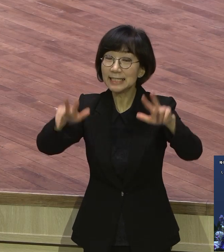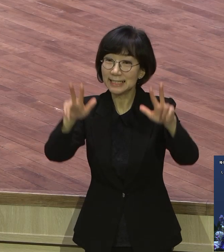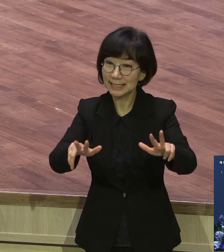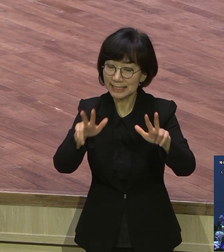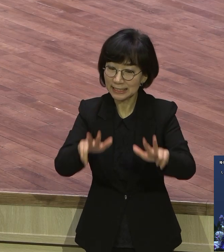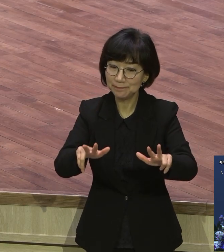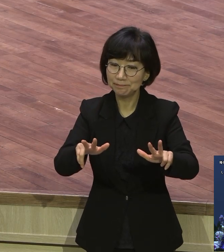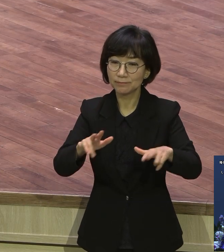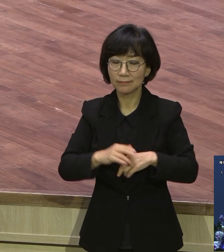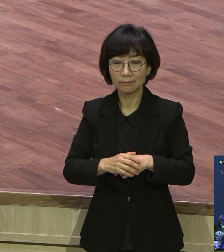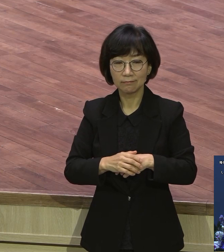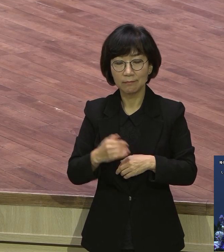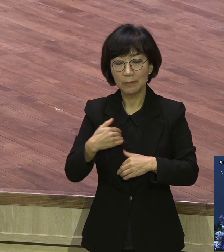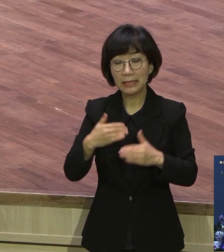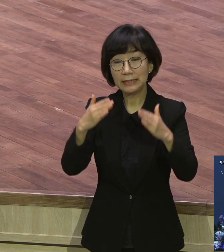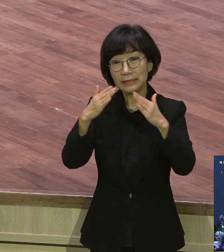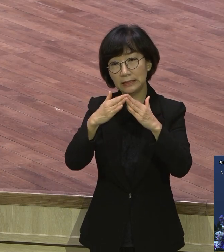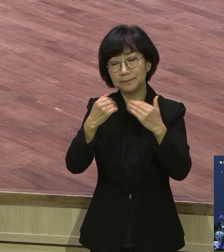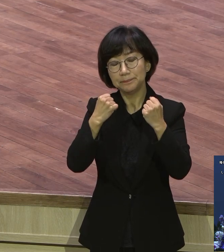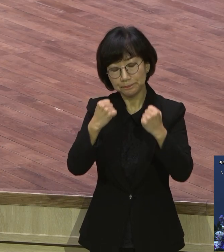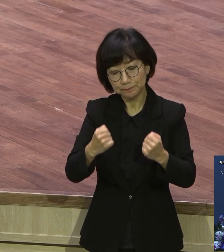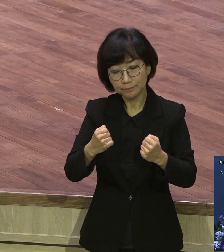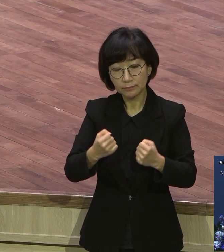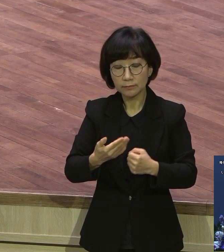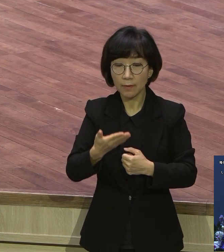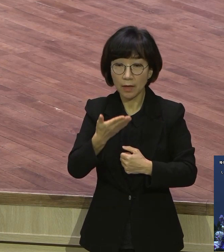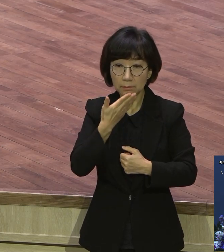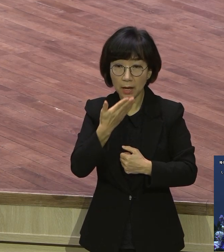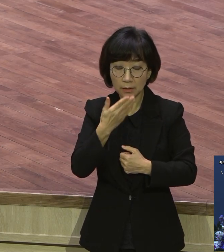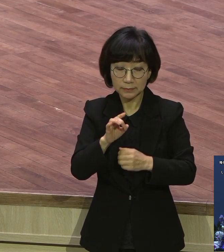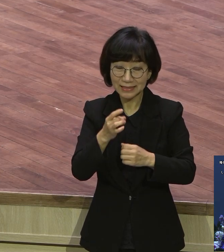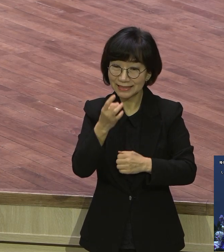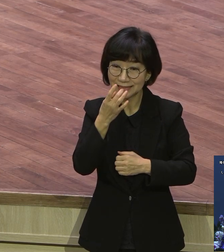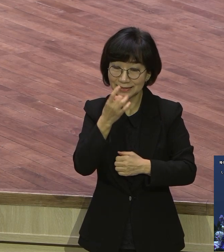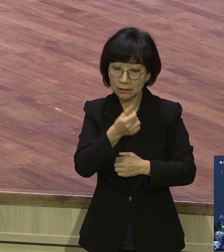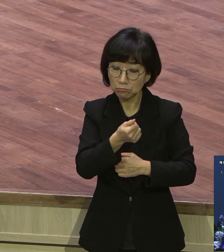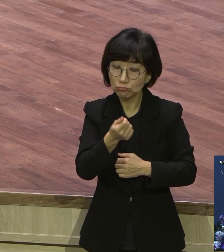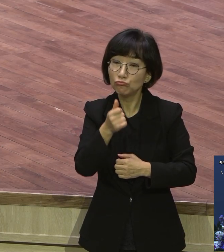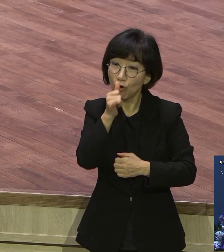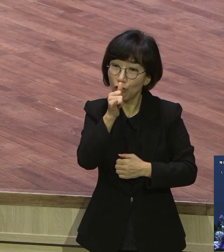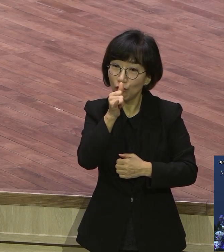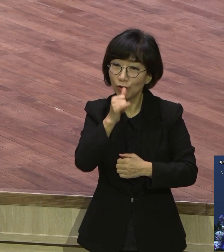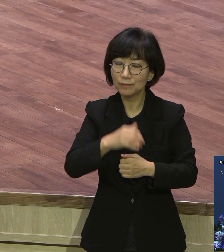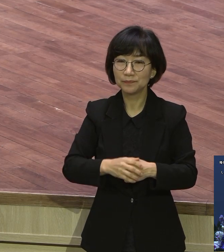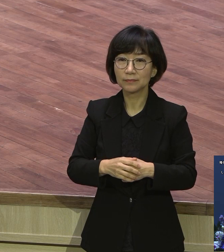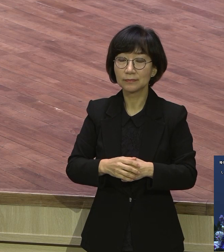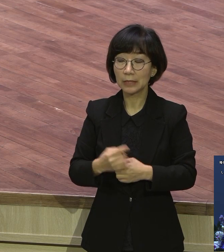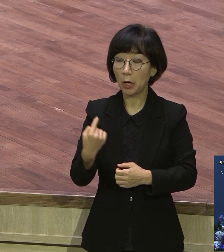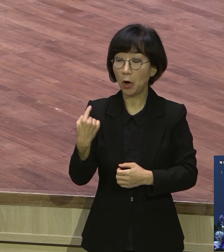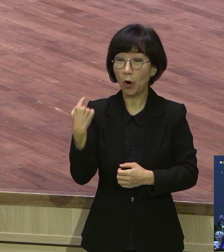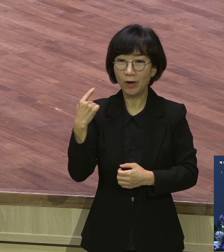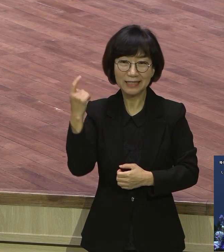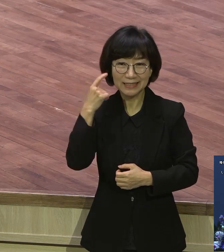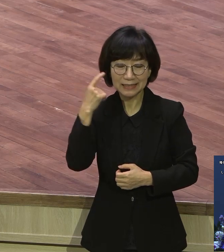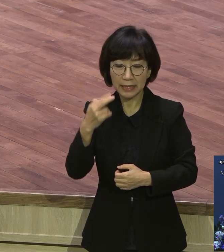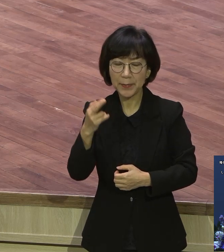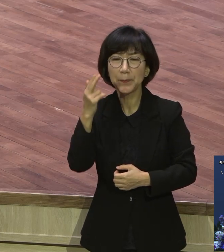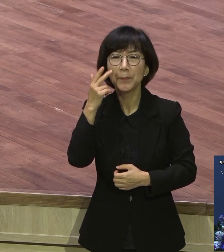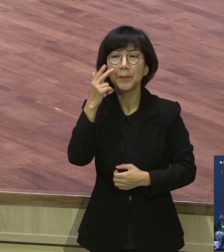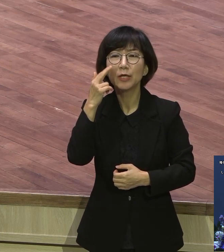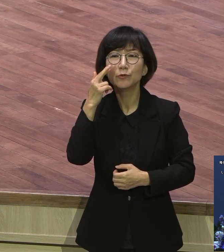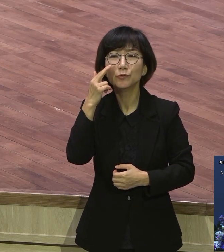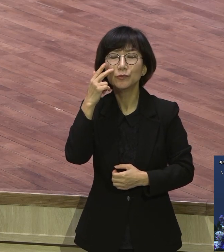거쳐할 집이 있고 먹을 양식이 있고 어제 들으니까 미국에 있는 가족들